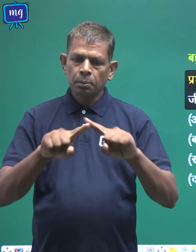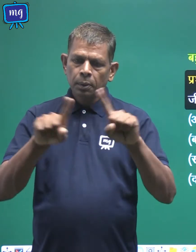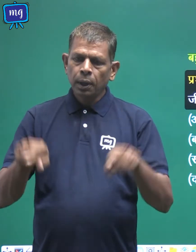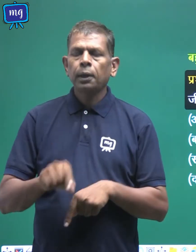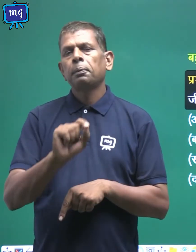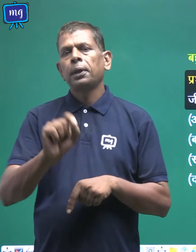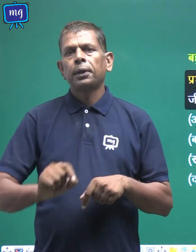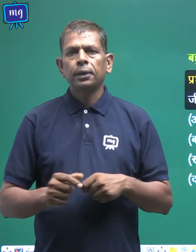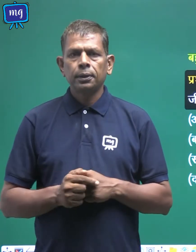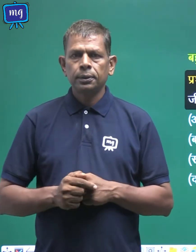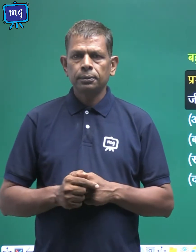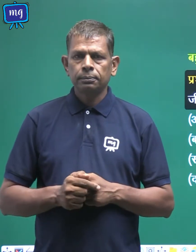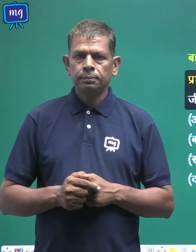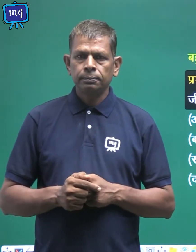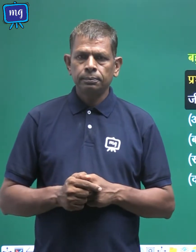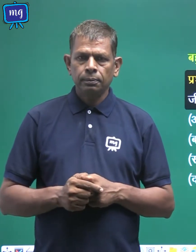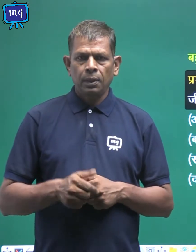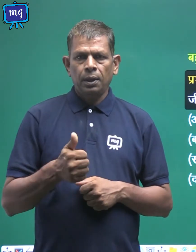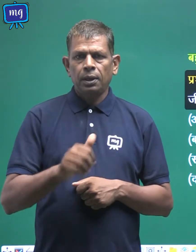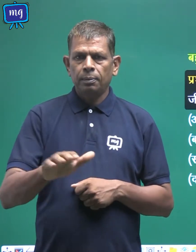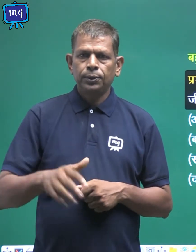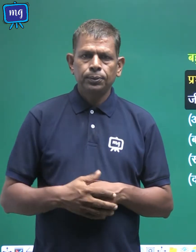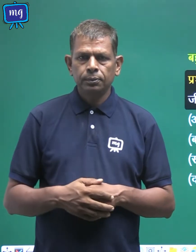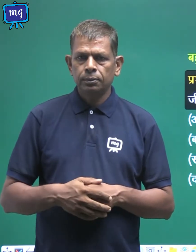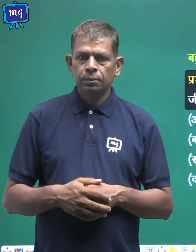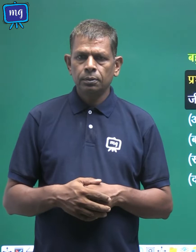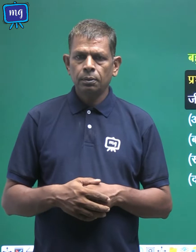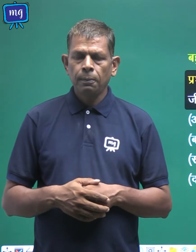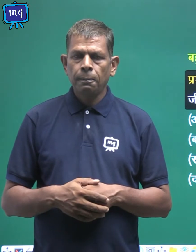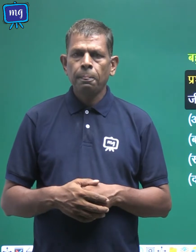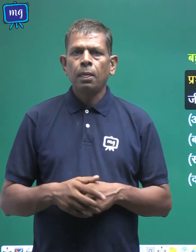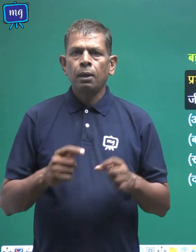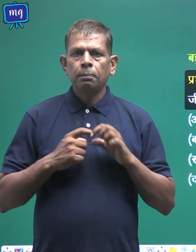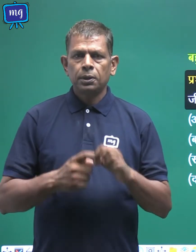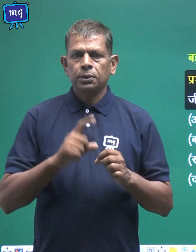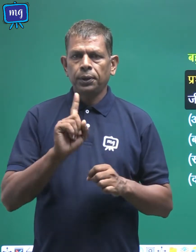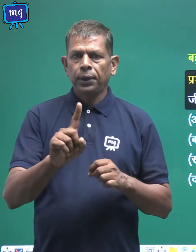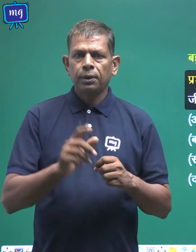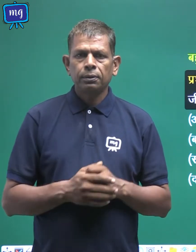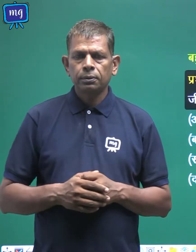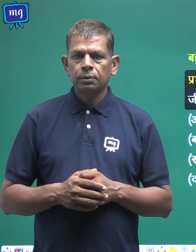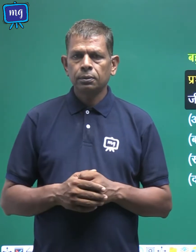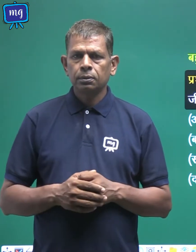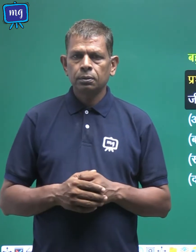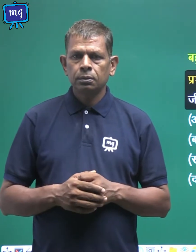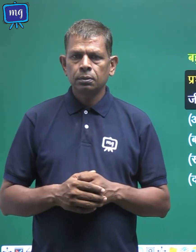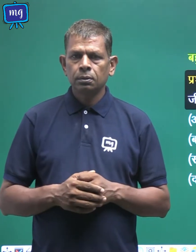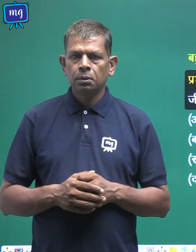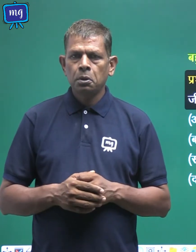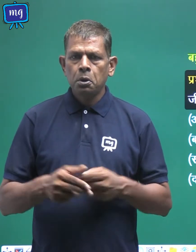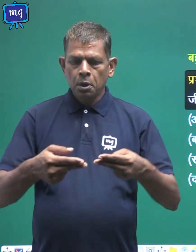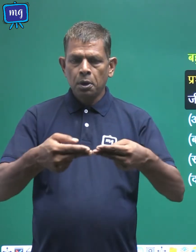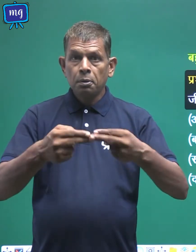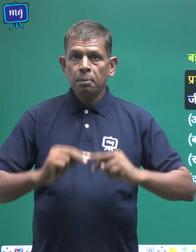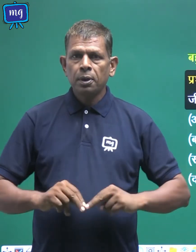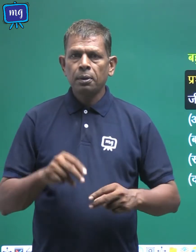ब्रैकेट में लिखना है। ठीक है बच्चों। प्रश्न 1, निम्न में